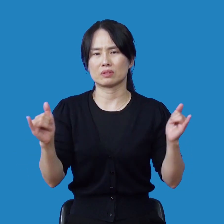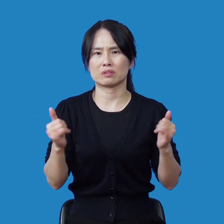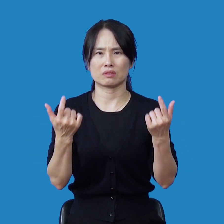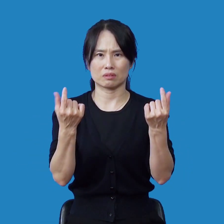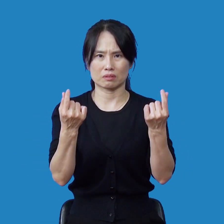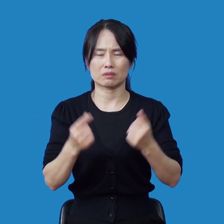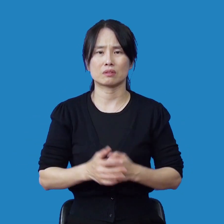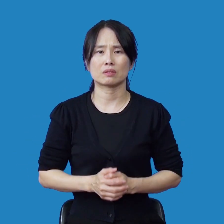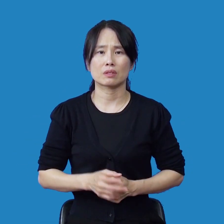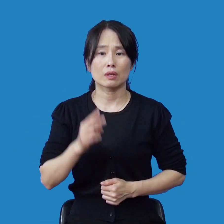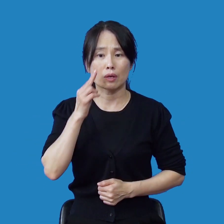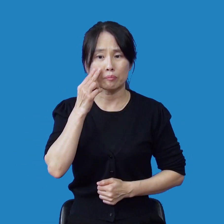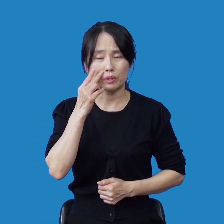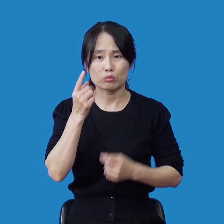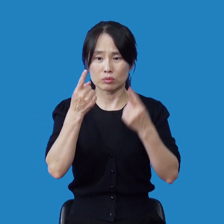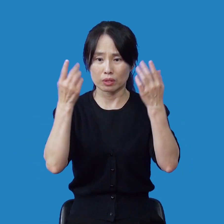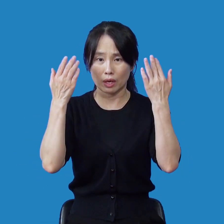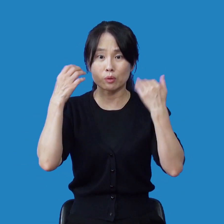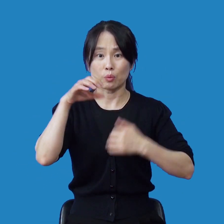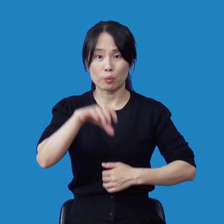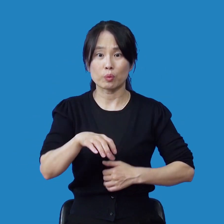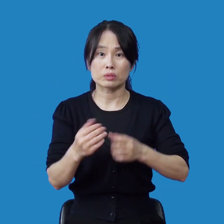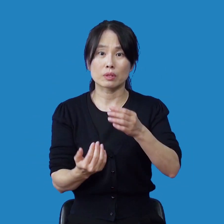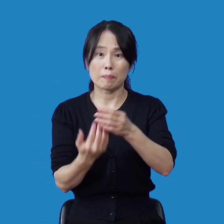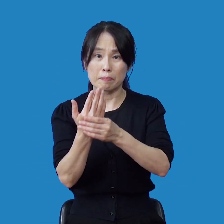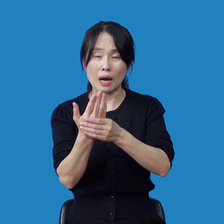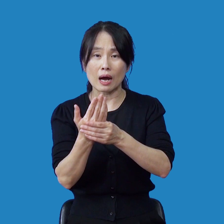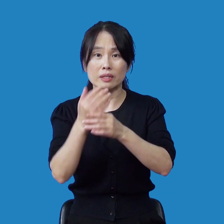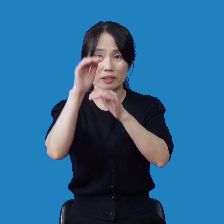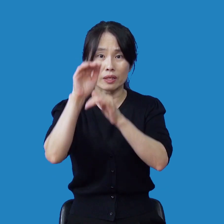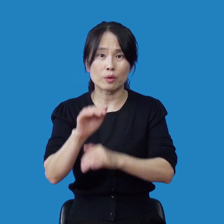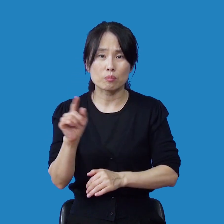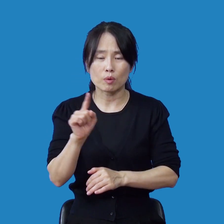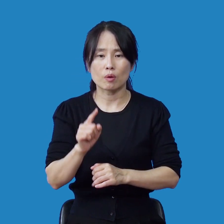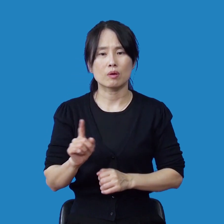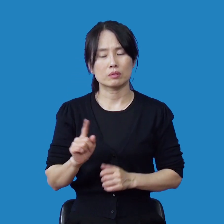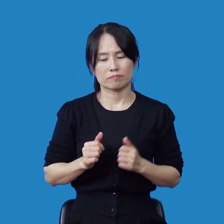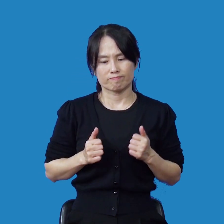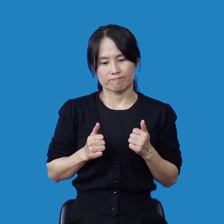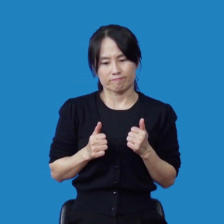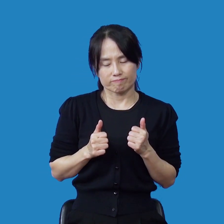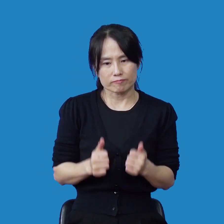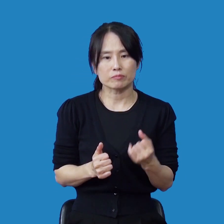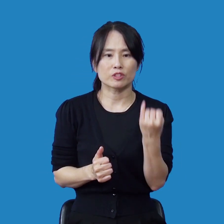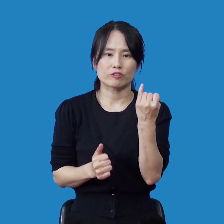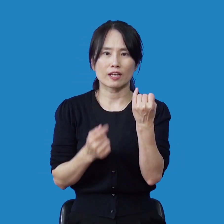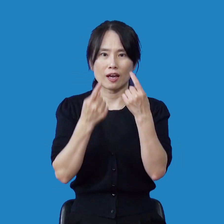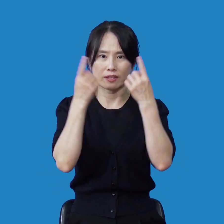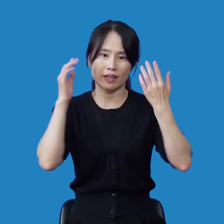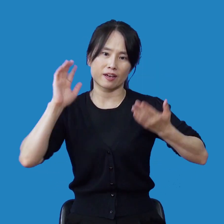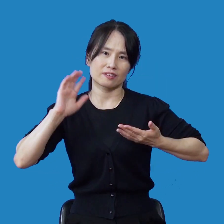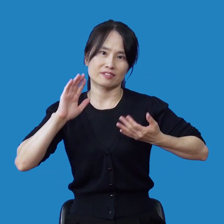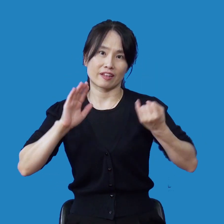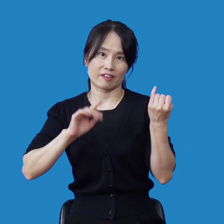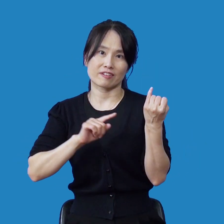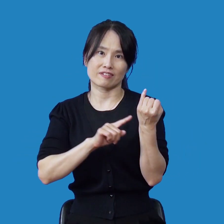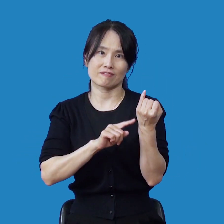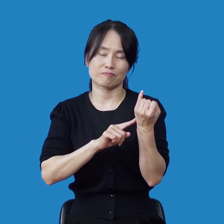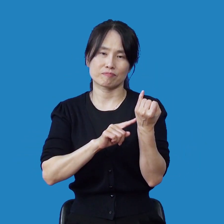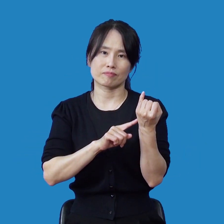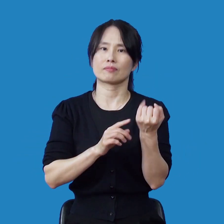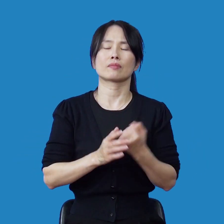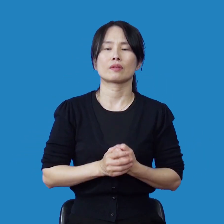미국 어느 캠퍼스 선교에서 있었던 일인데 어떤 열심 있는 여대생이 있었습니다. 이 여대생이